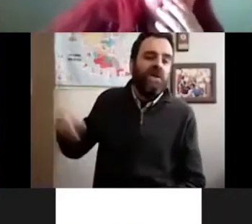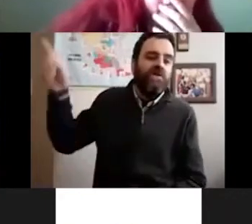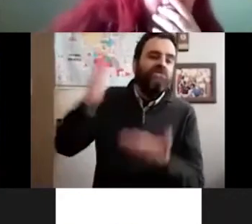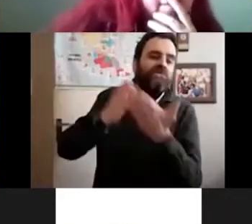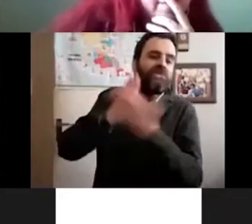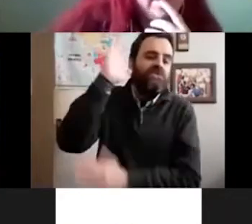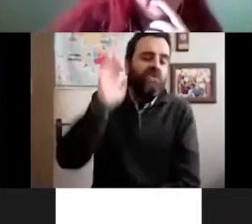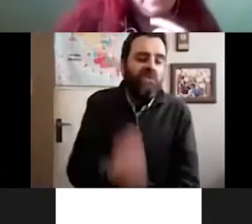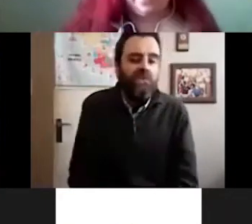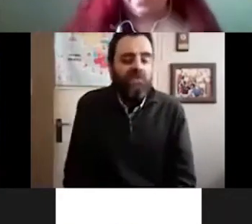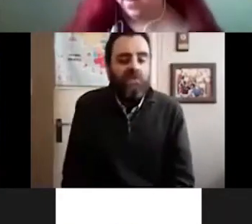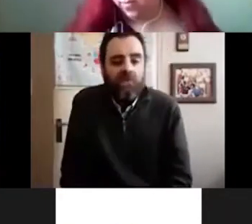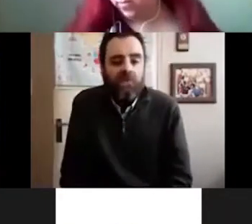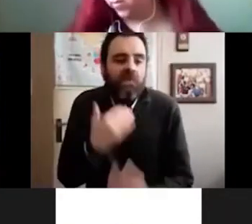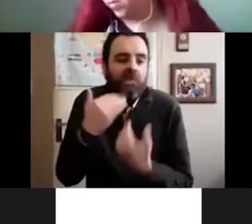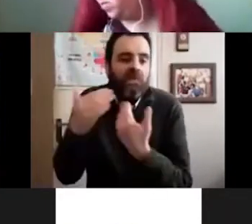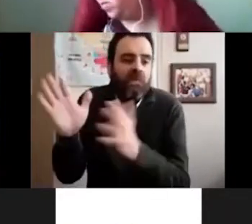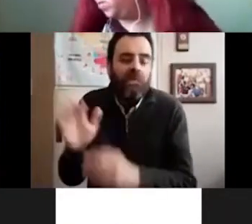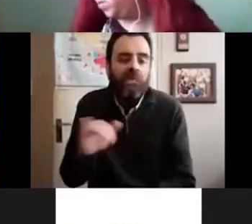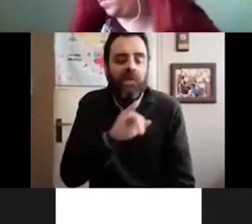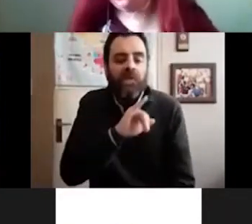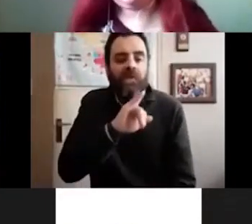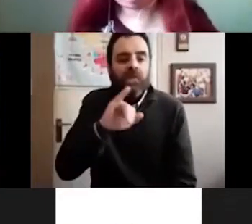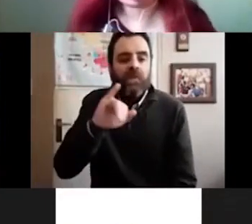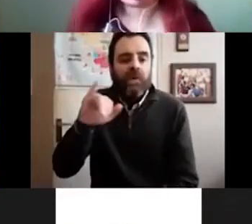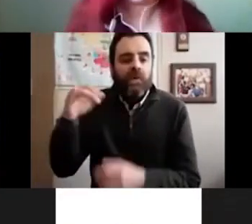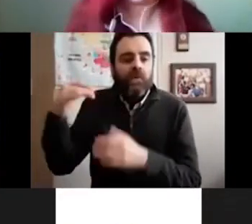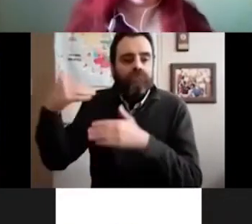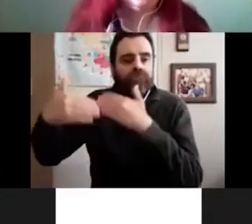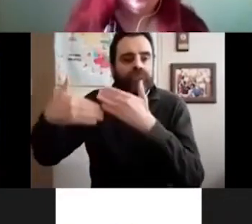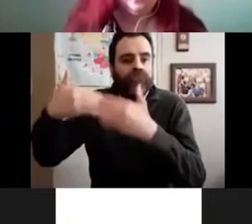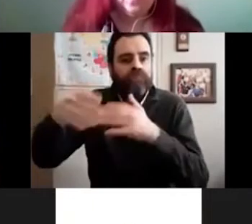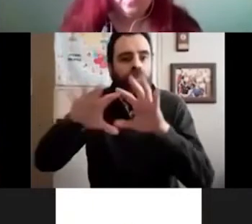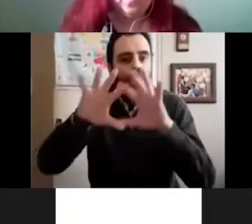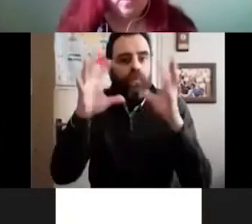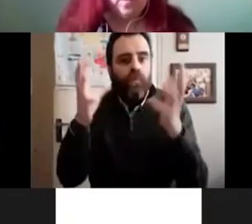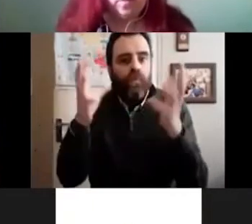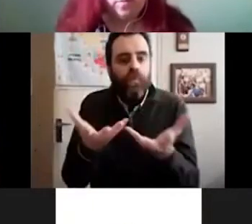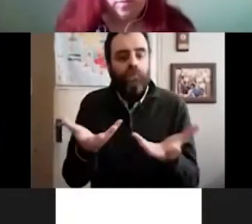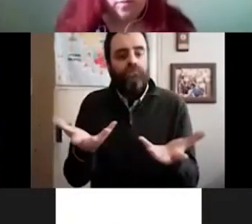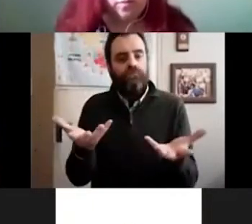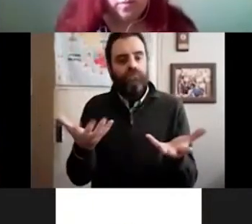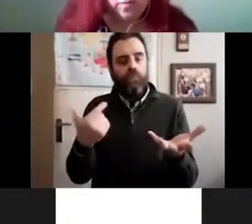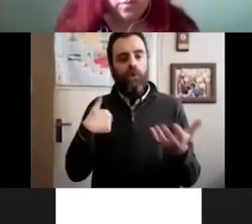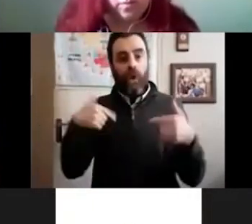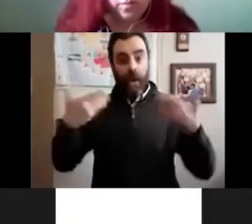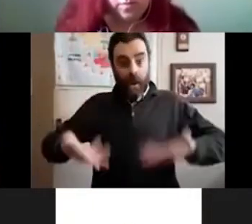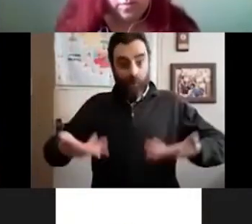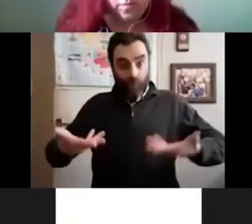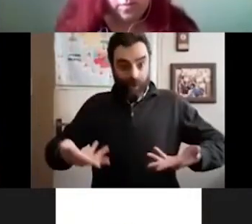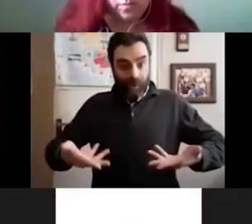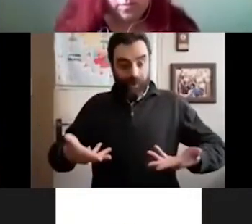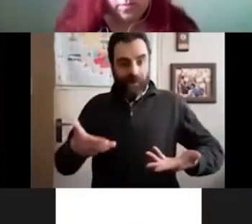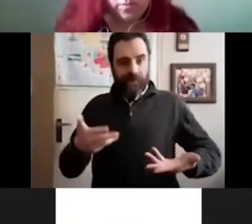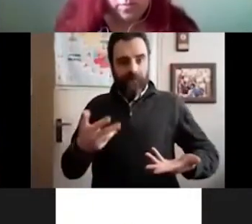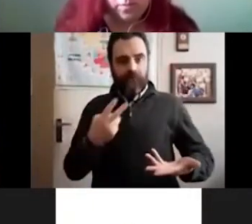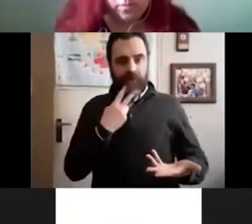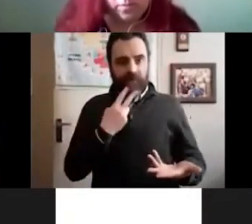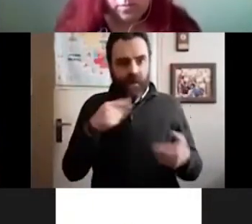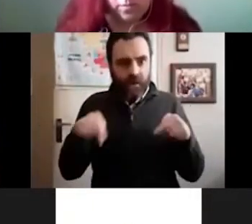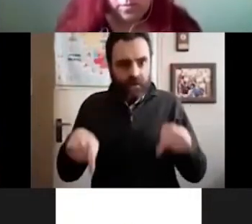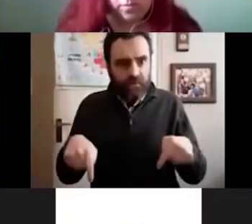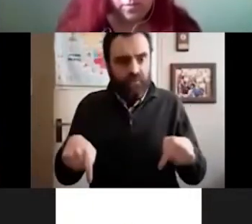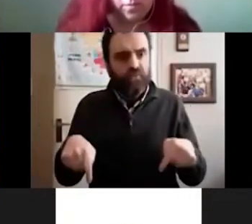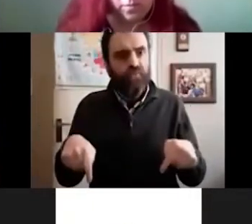tema del coronavirus. Empezó en China, decía yo, es todo lo que sabía, no importa. Después empezó a avanzar esta situación en el mundo